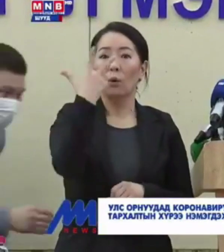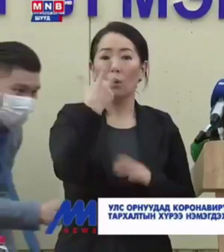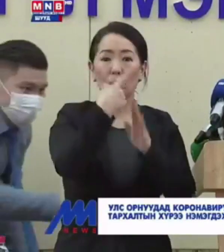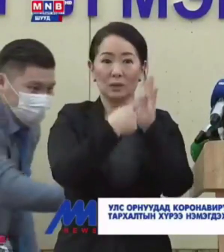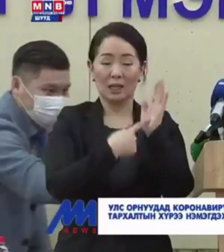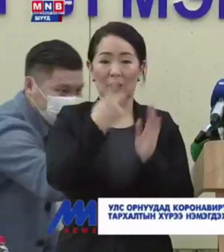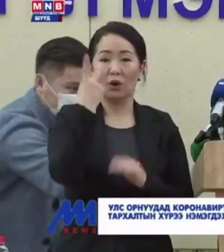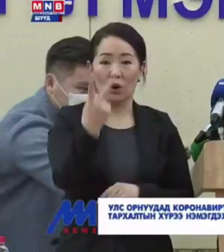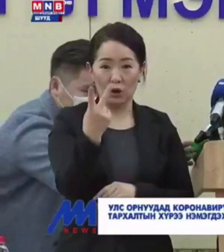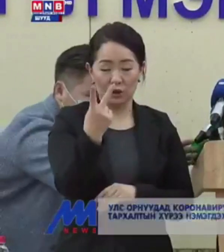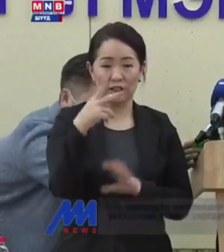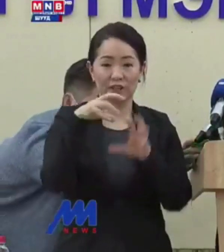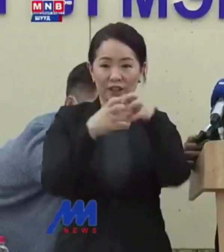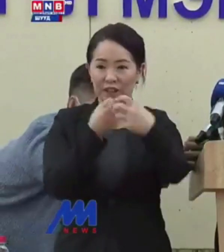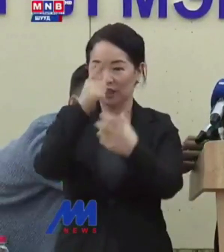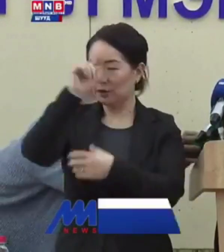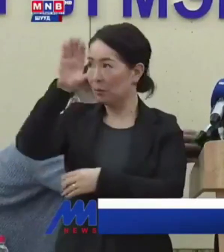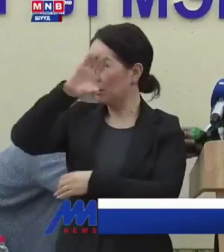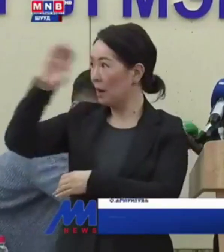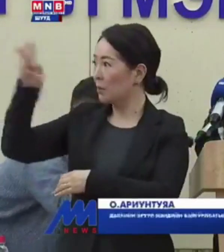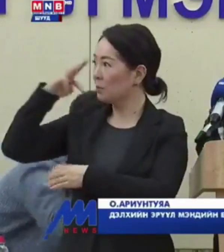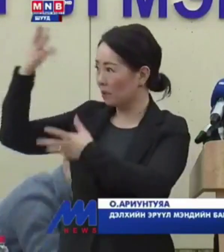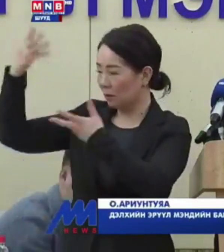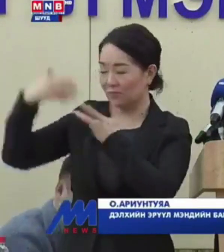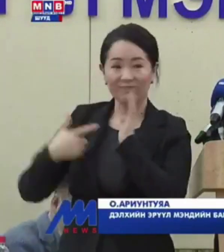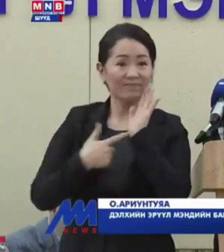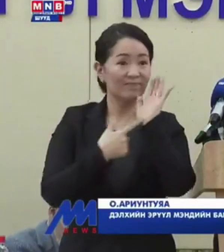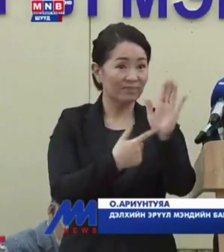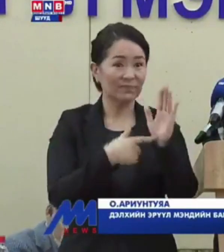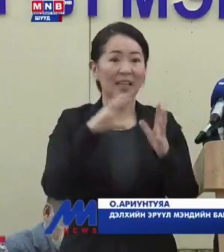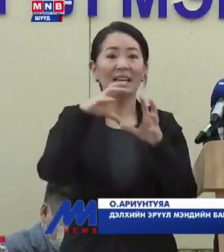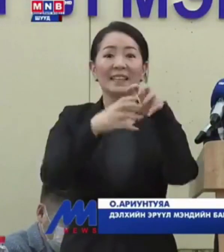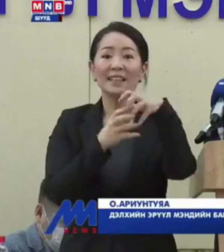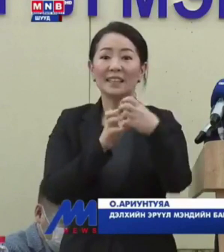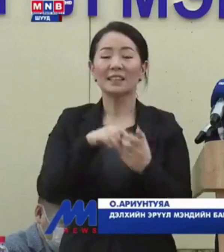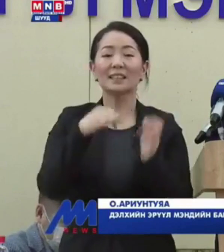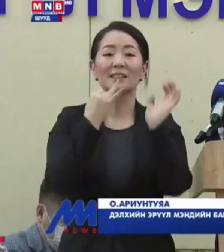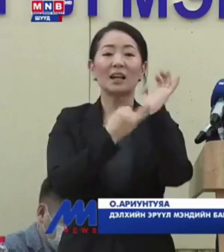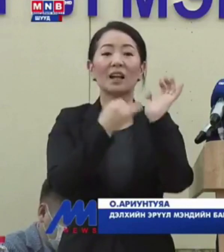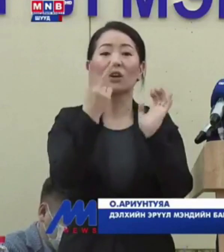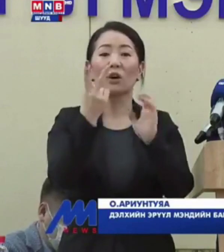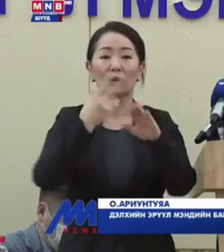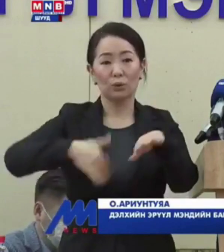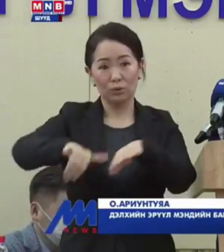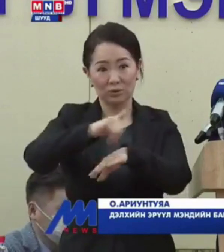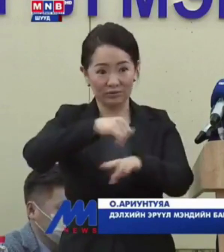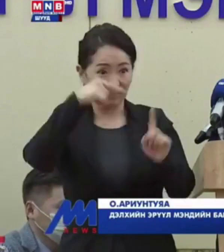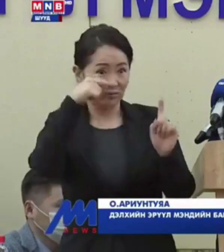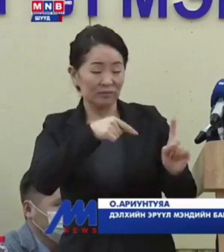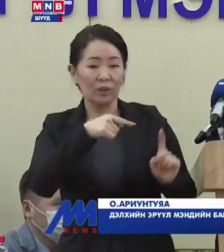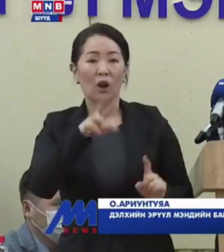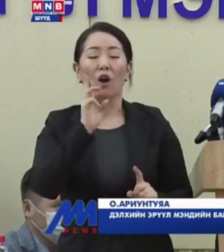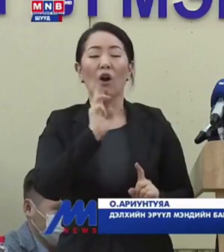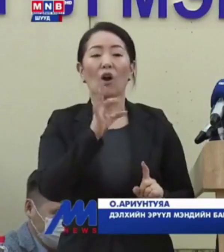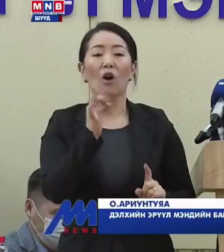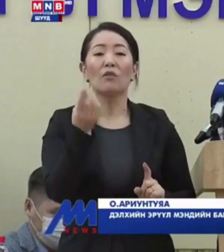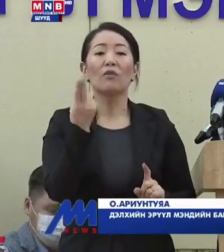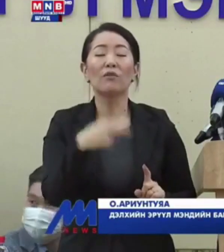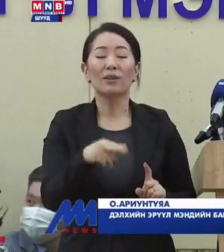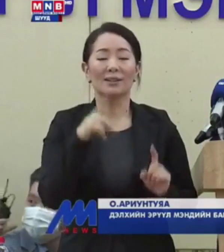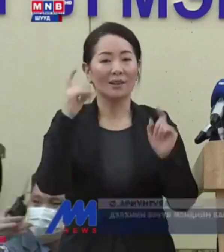оны хоёрны дэлхийн эрүүл мэндийн байгууллагын мэдээгээр дэлхийн 72 улсад COVID-19 халдварын